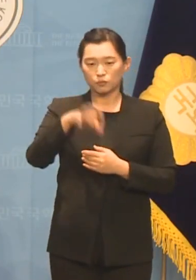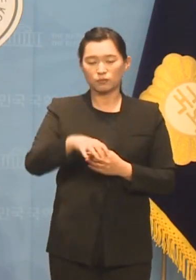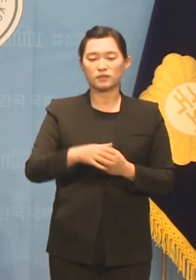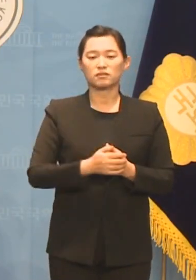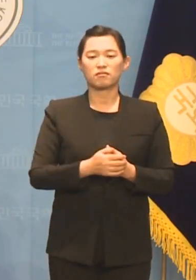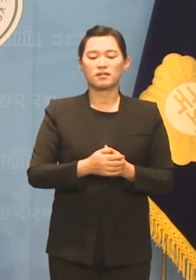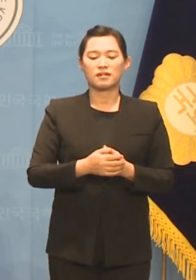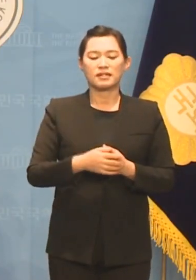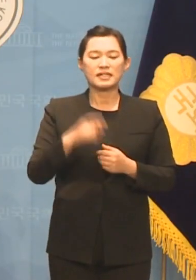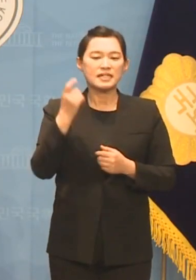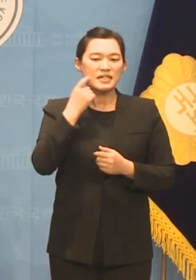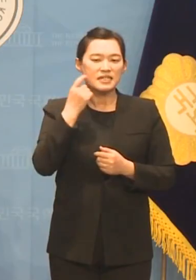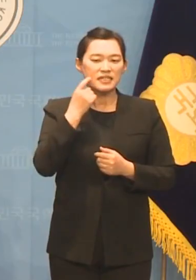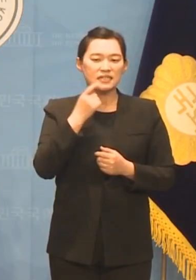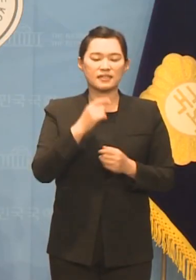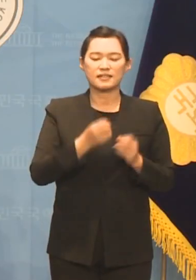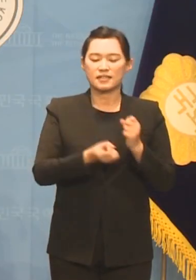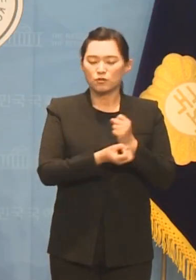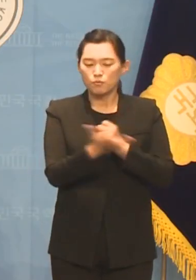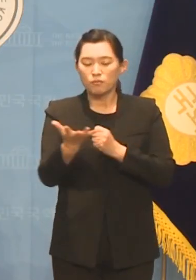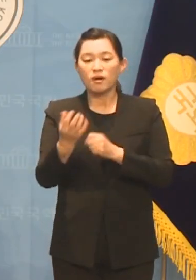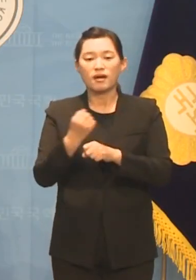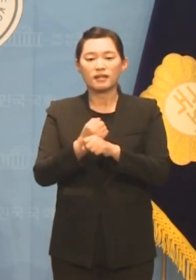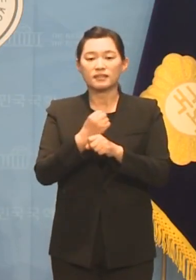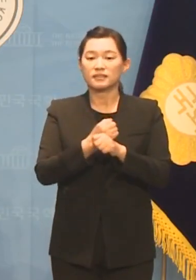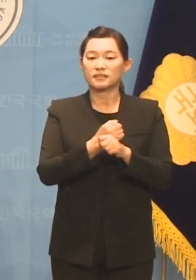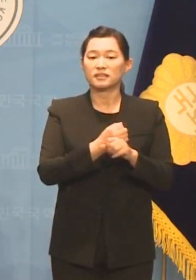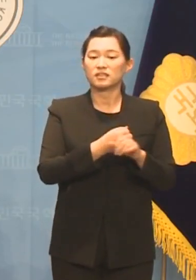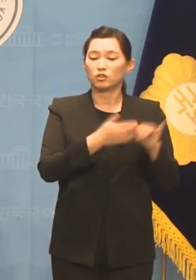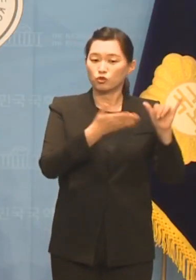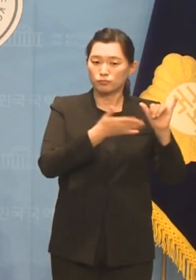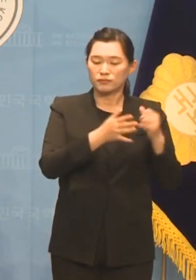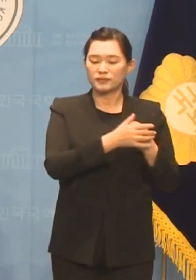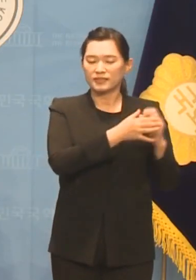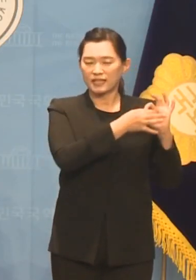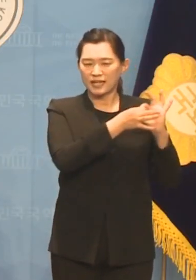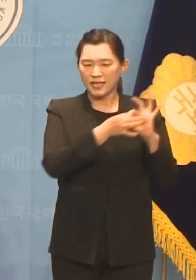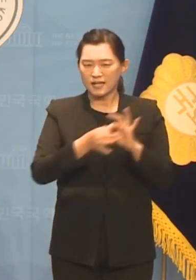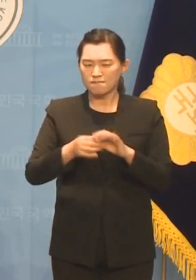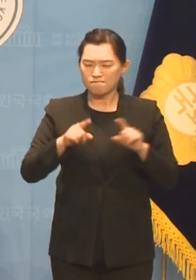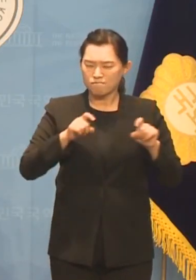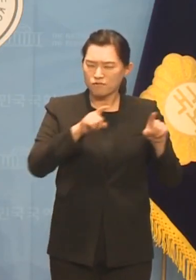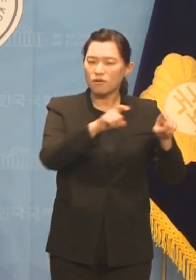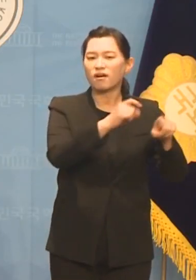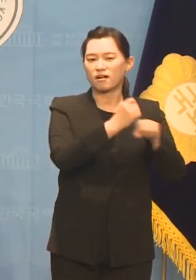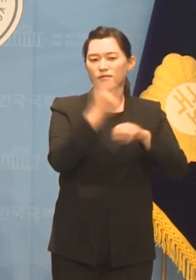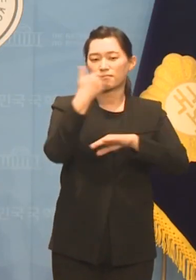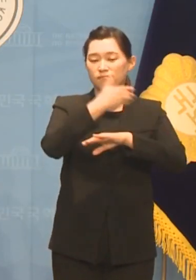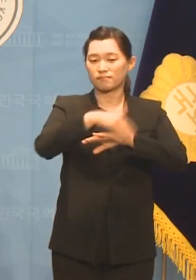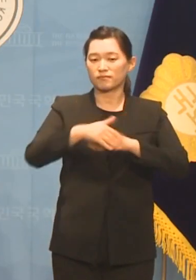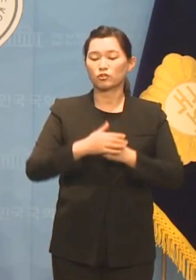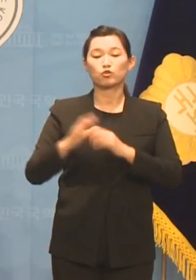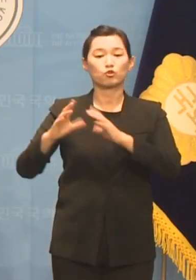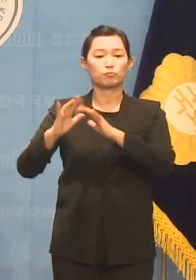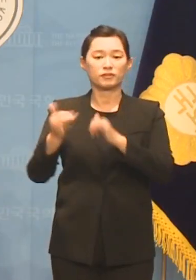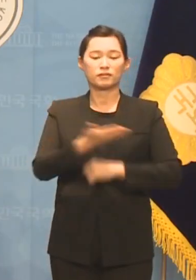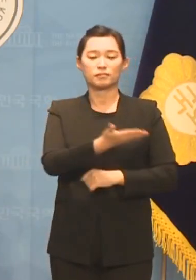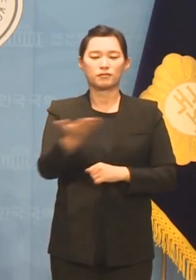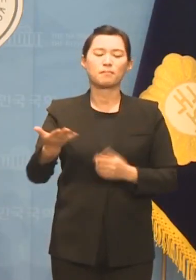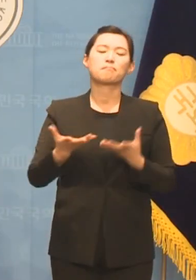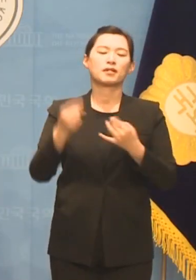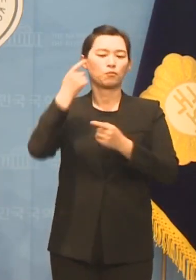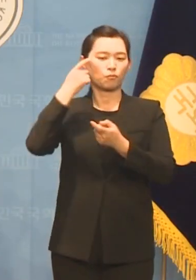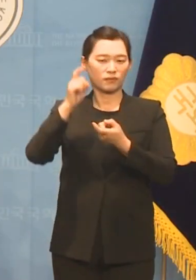기계적으로 허위 사실을 유포하는 좀비 채널을 지속적으로 추적해 나갈 것입니다. 국민 여러분들도